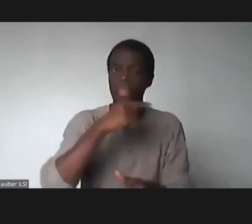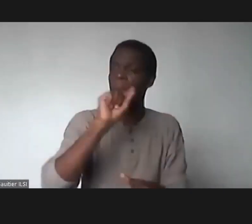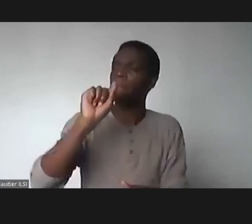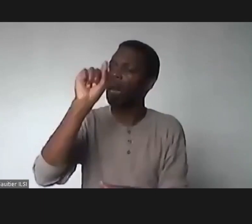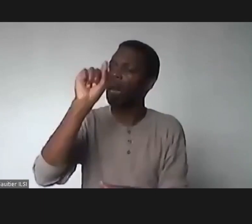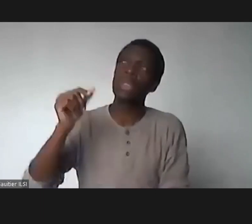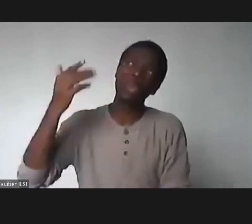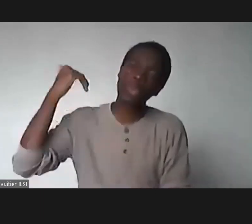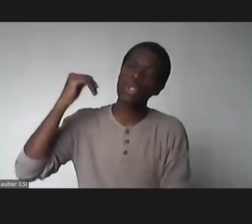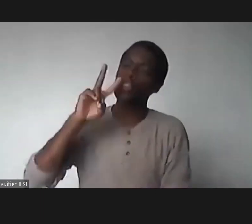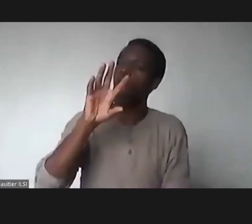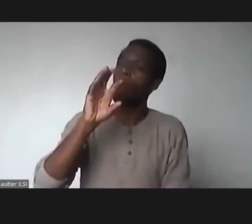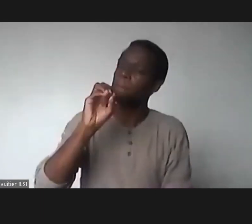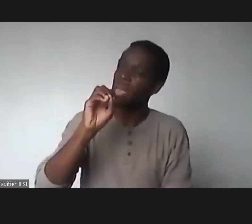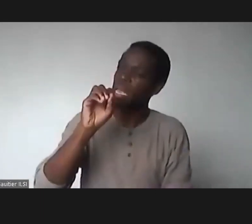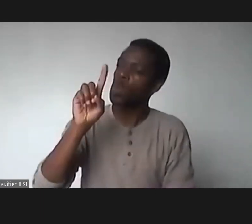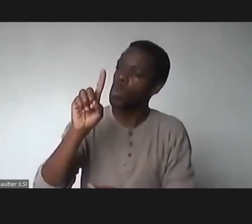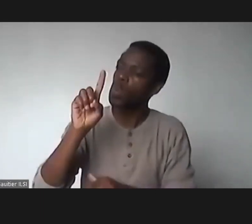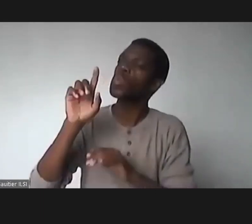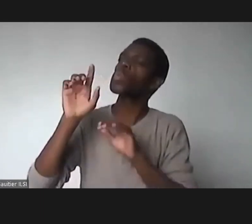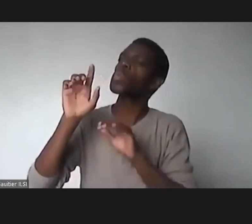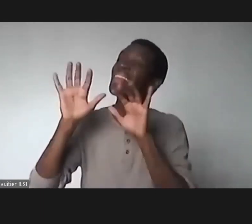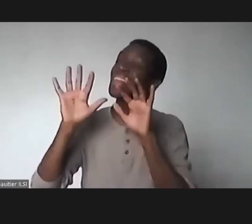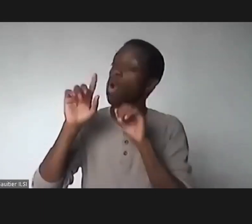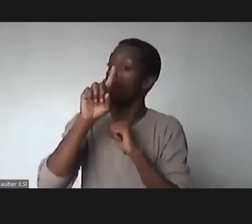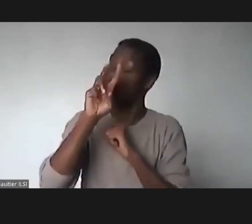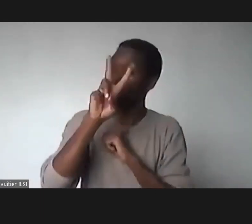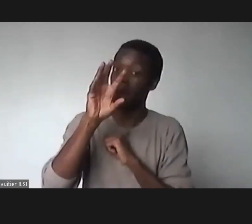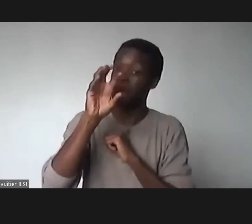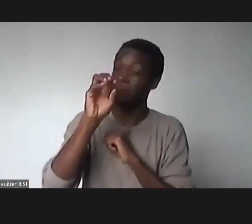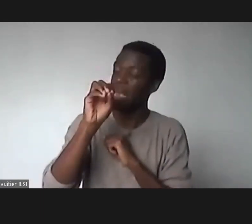esas acciones para que dentro de las políticas públicas